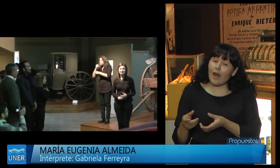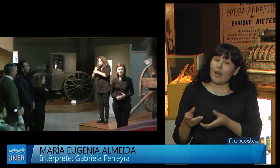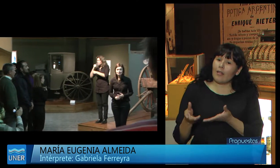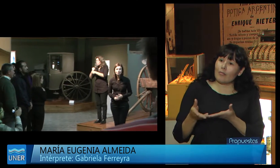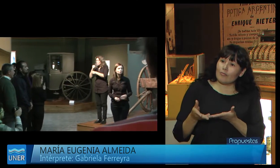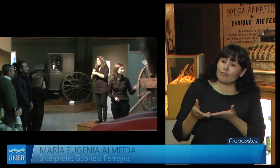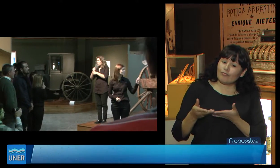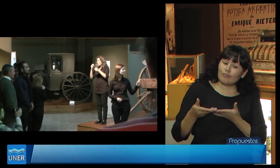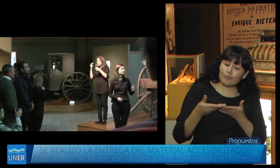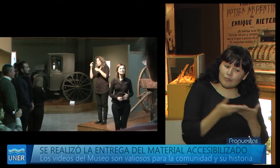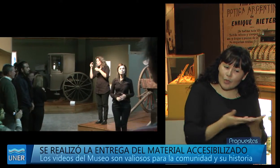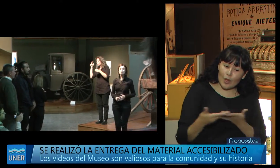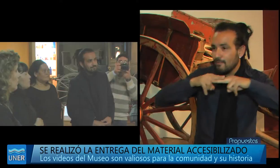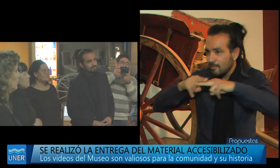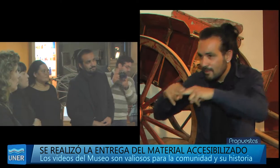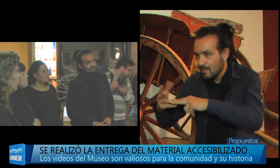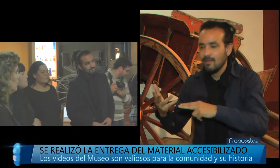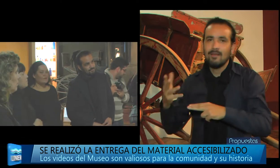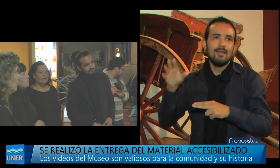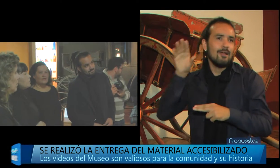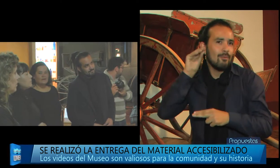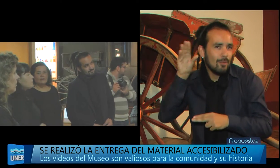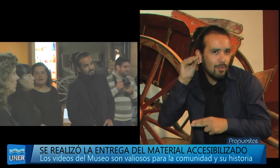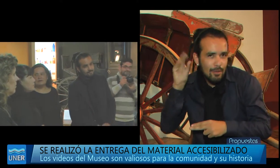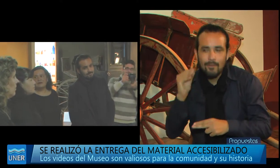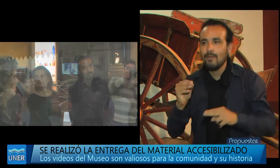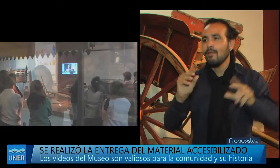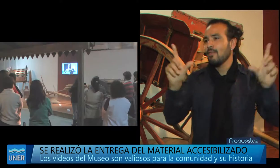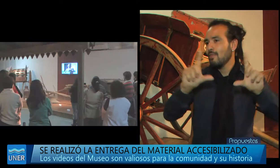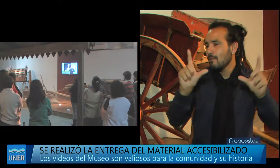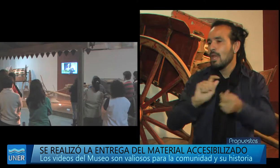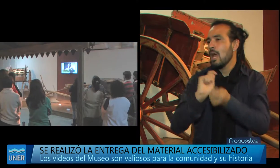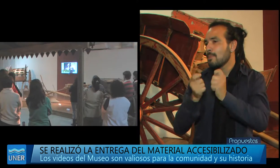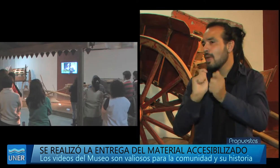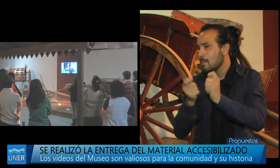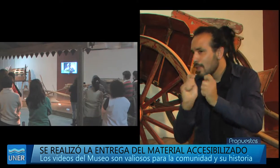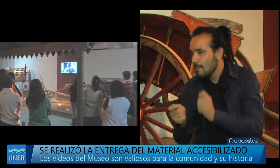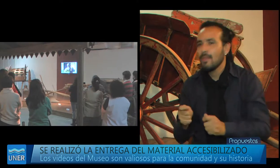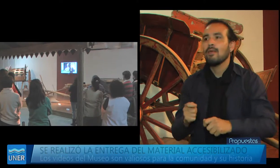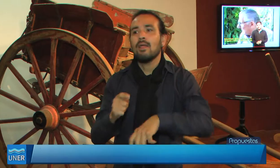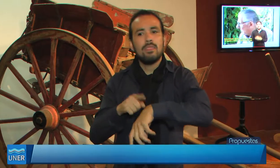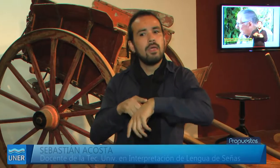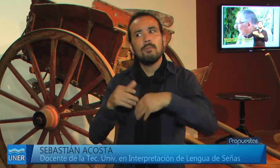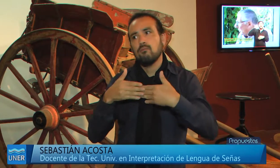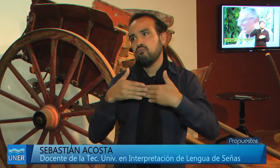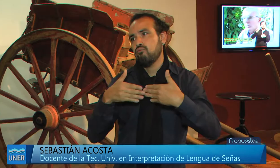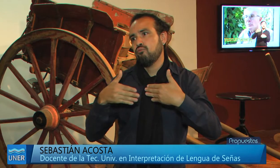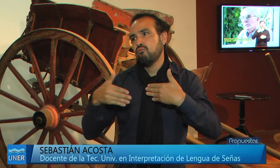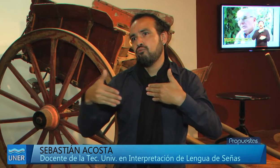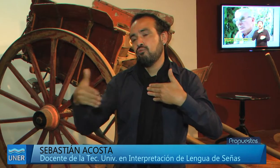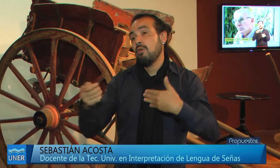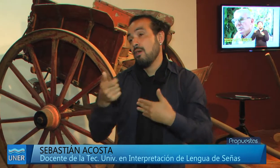propias instituciones se han acercado a demandar. Oyentes, un trabajo de edición que se hace también de